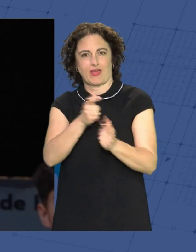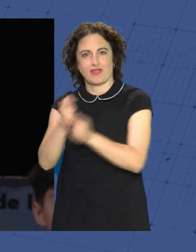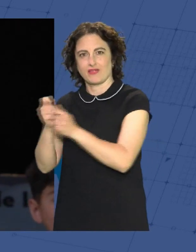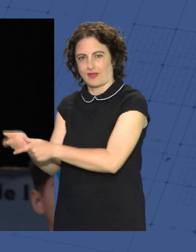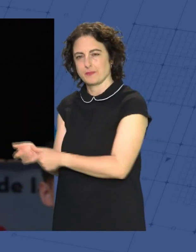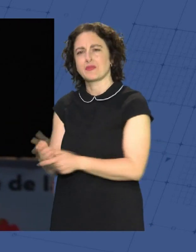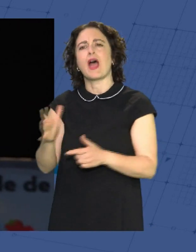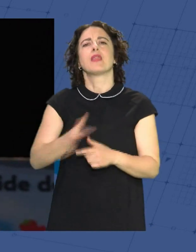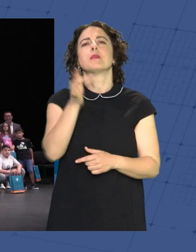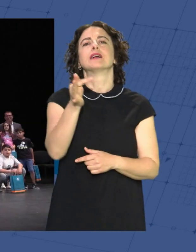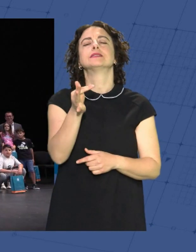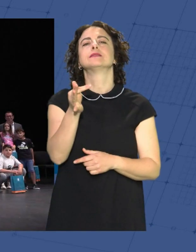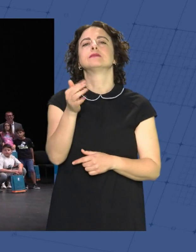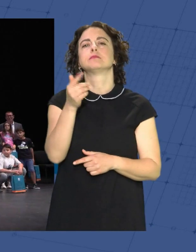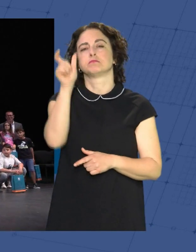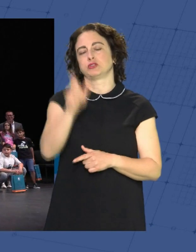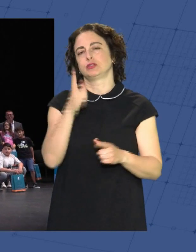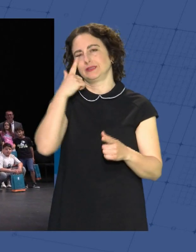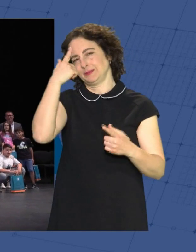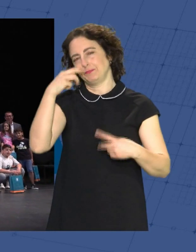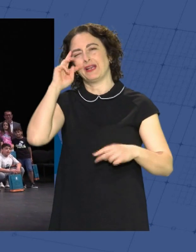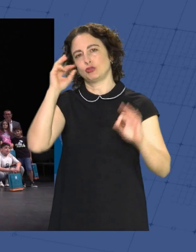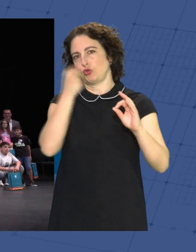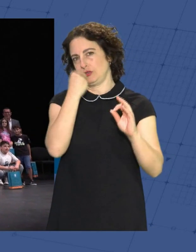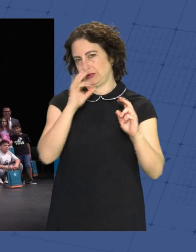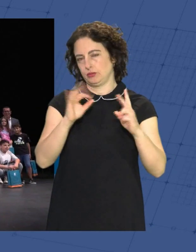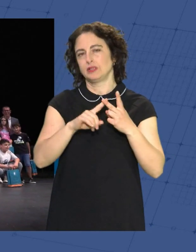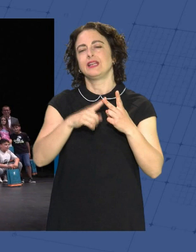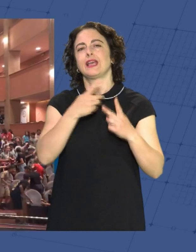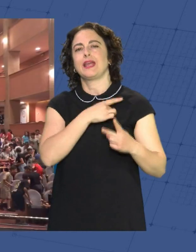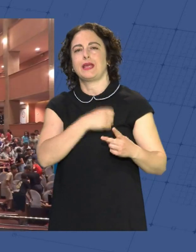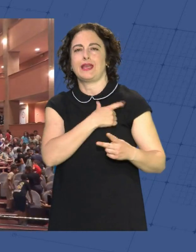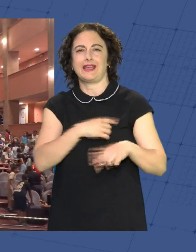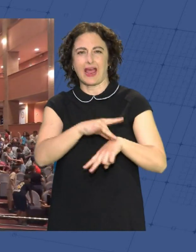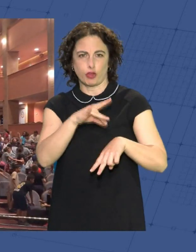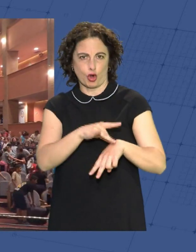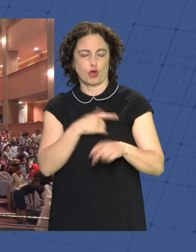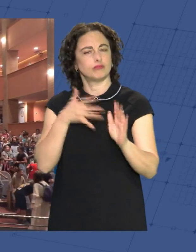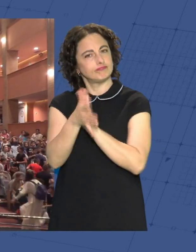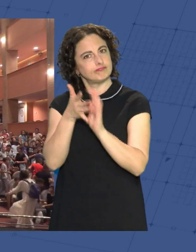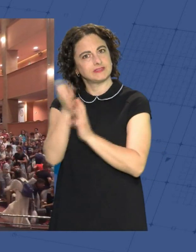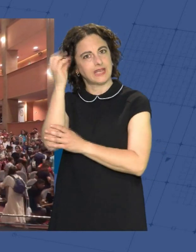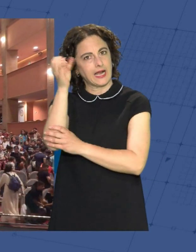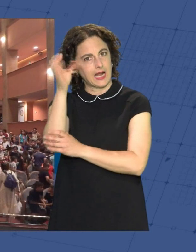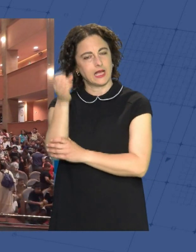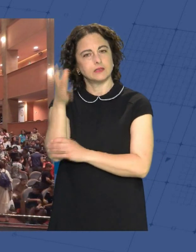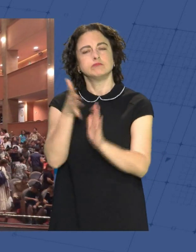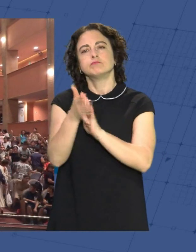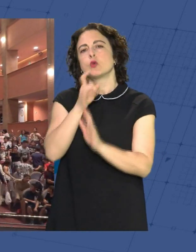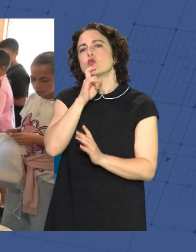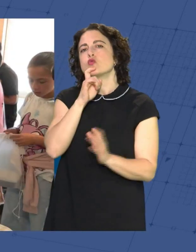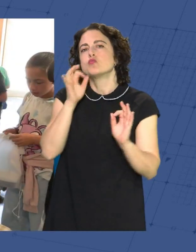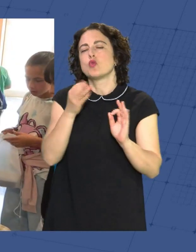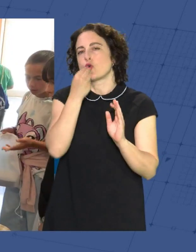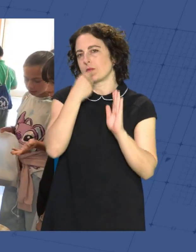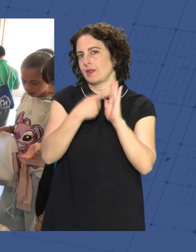Además, una nutricionista y un cardiólogo han impartido una charla para explicarles a estos niños cómo debe ser una